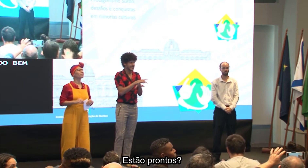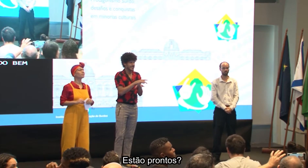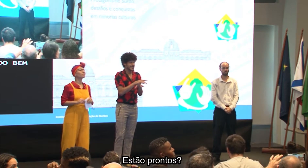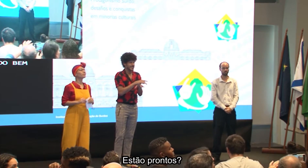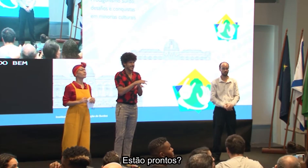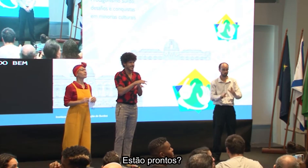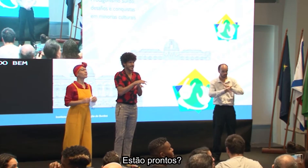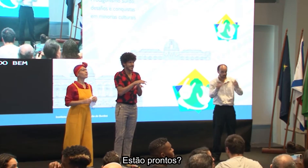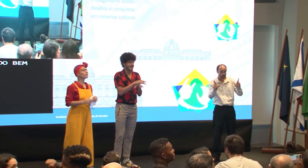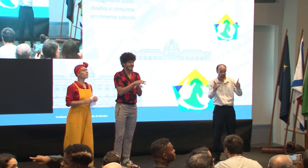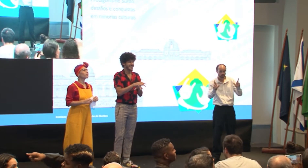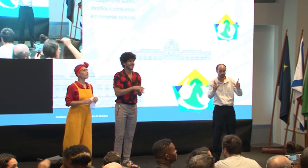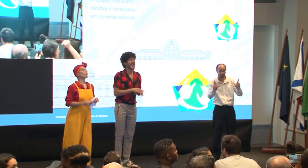Estão prontos?